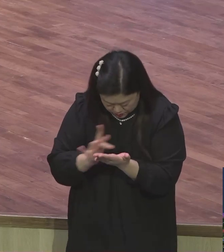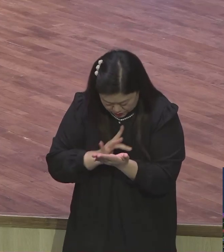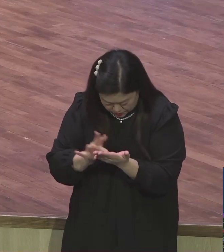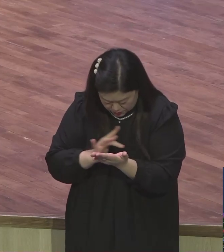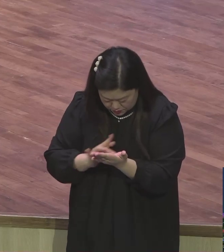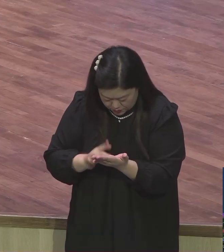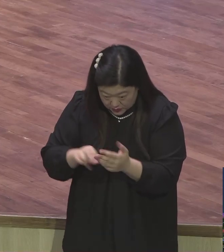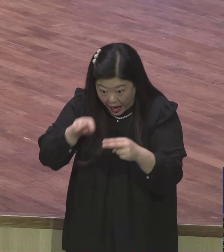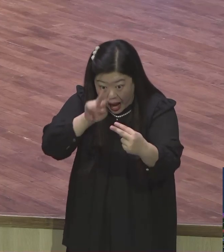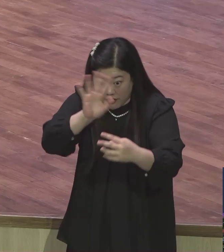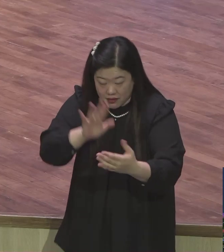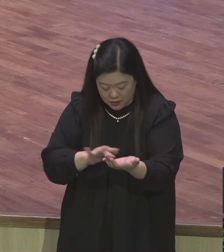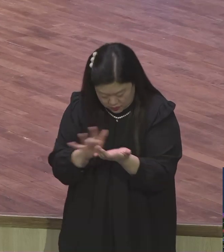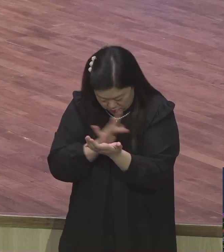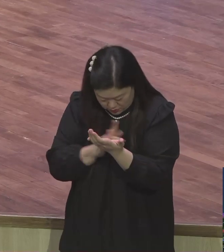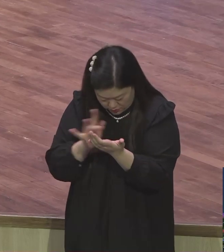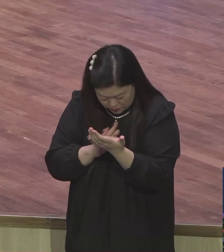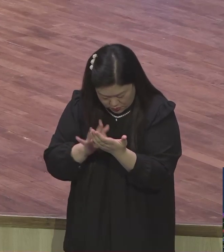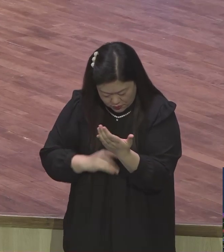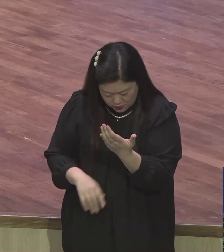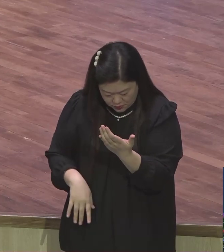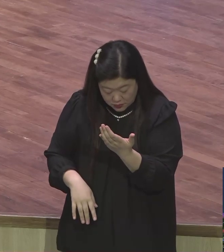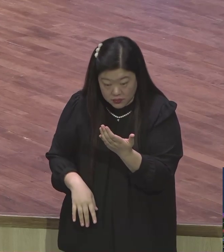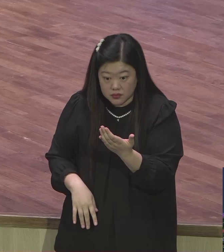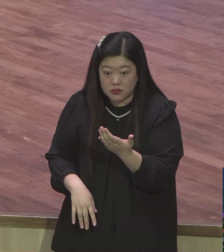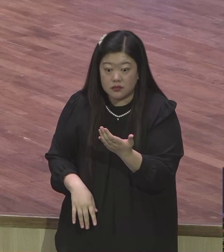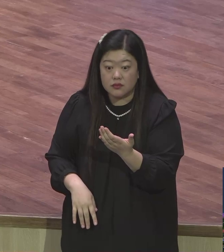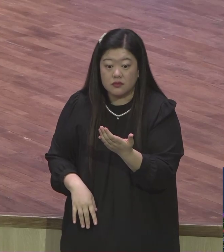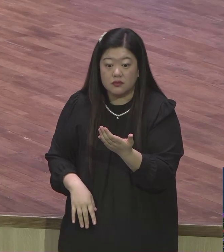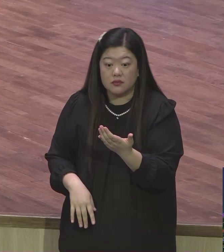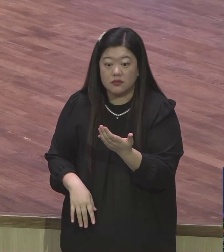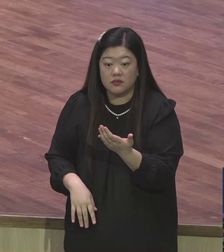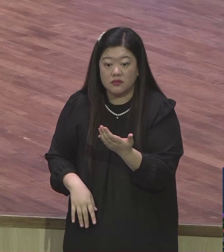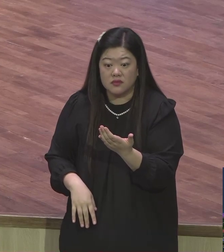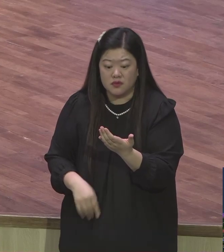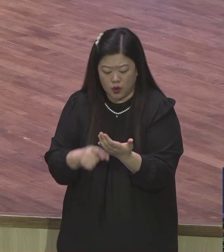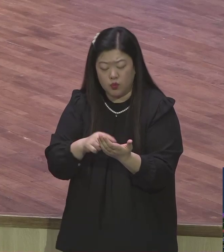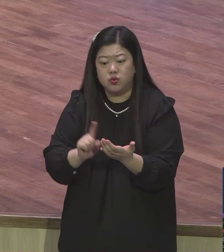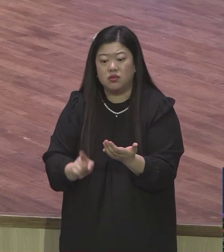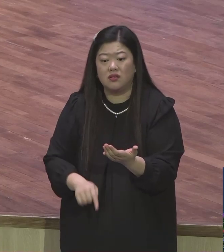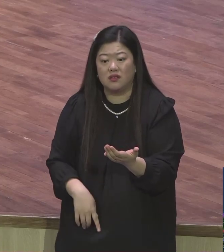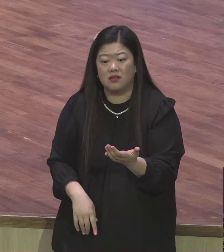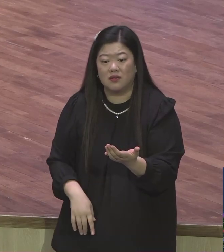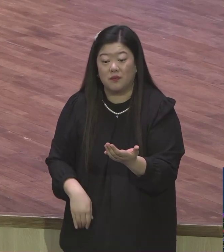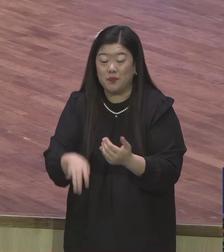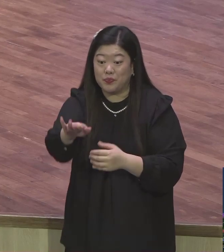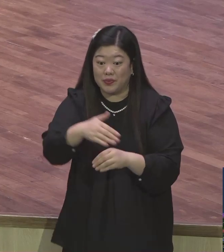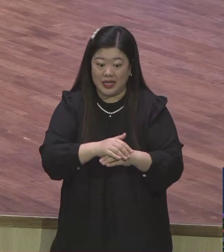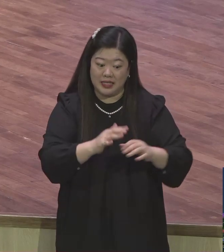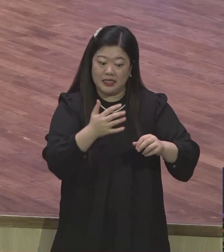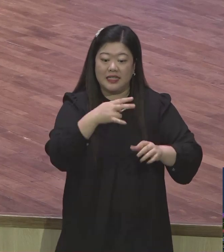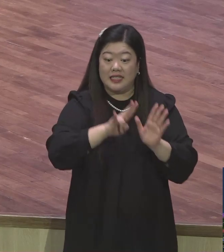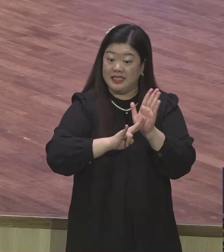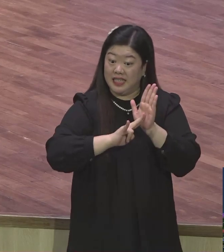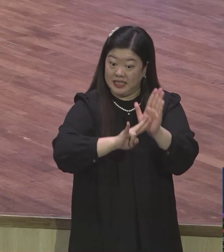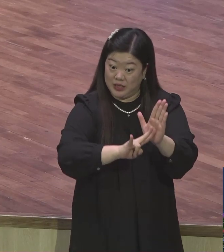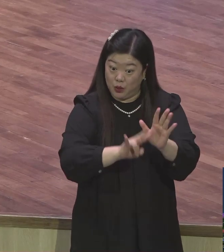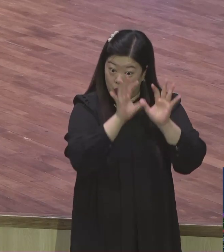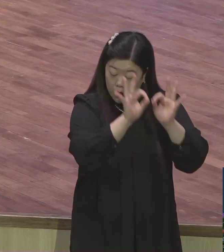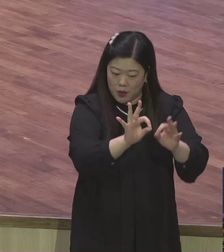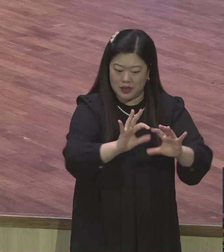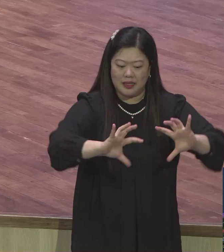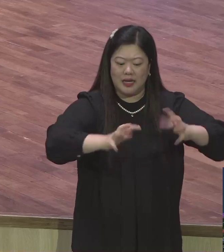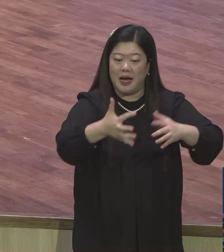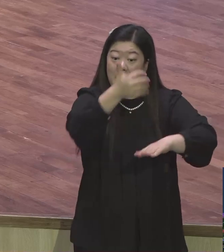빼버려. 각자예요. 문화를 사단이 그렇게 지배합니다. 말세해 보세요. 모이기를 피하는